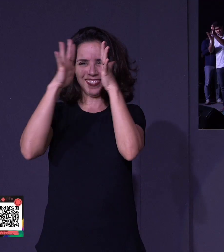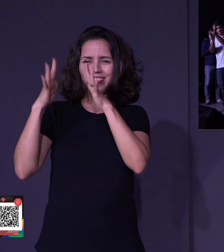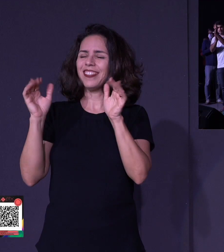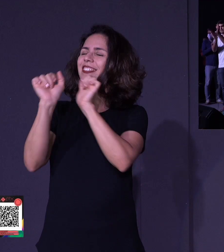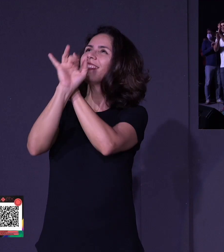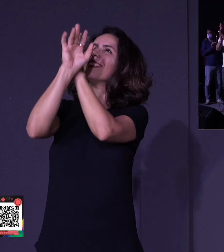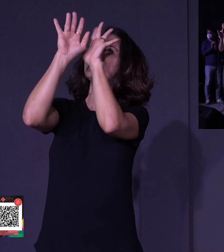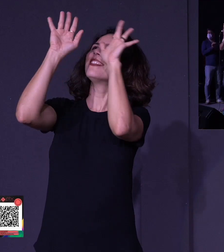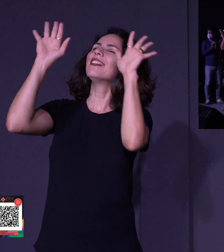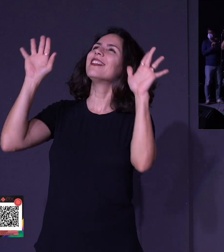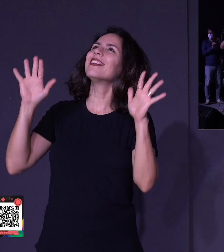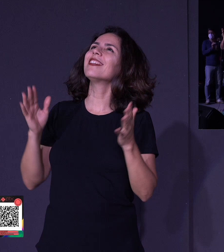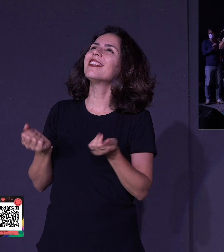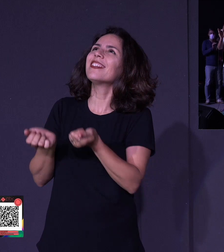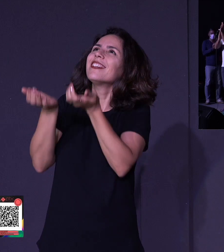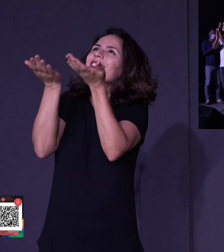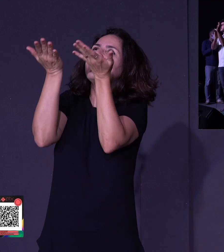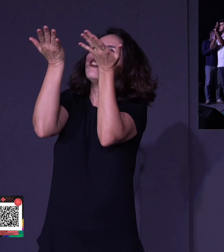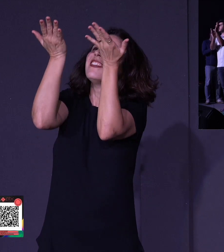glorifique e exalte o nome dEle,